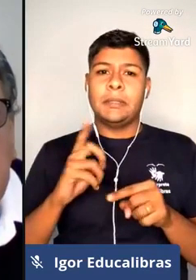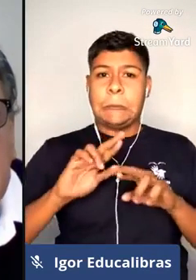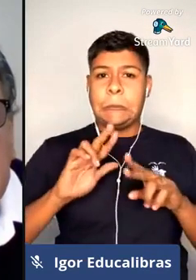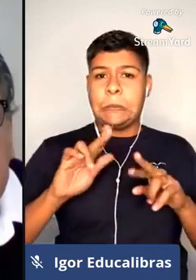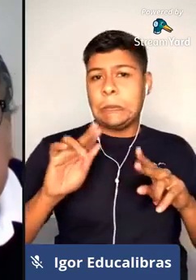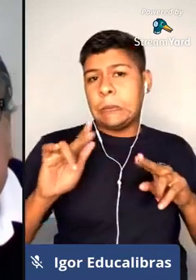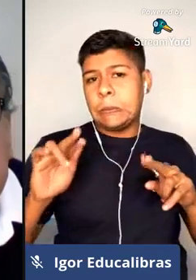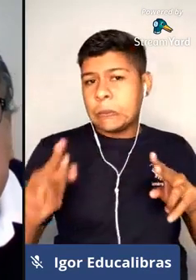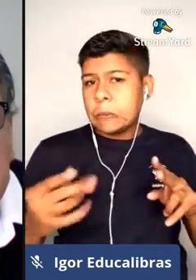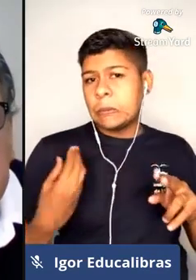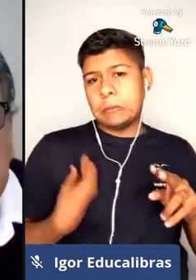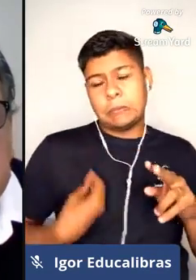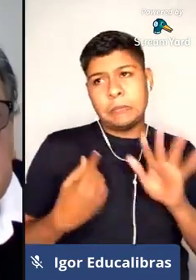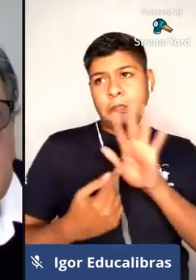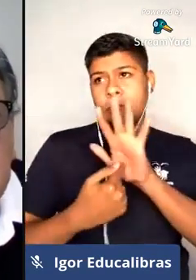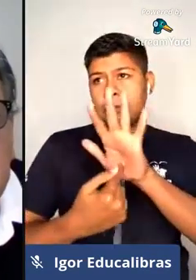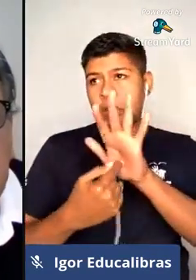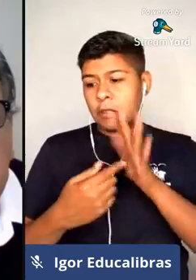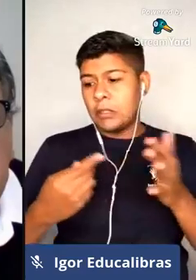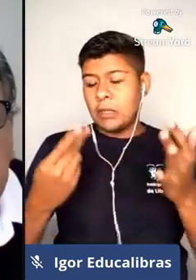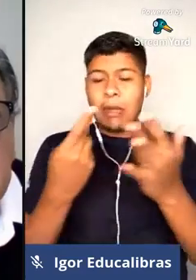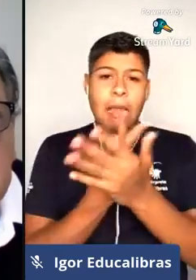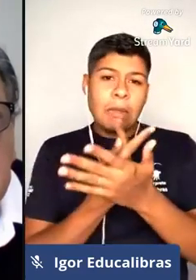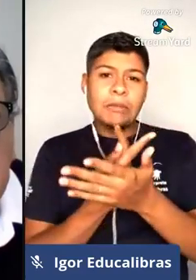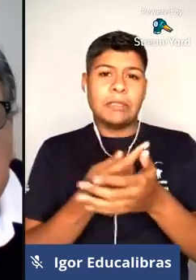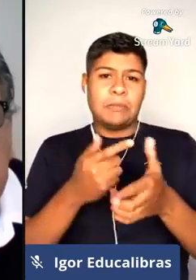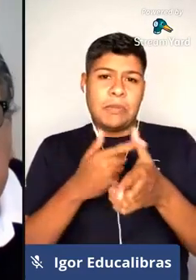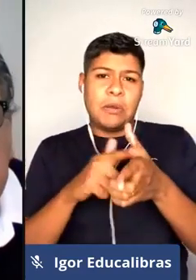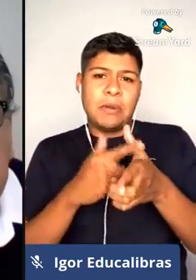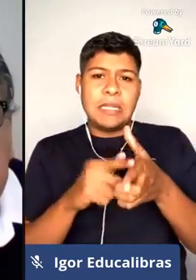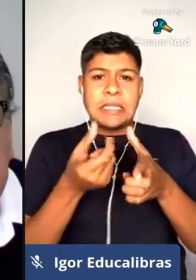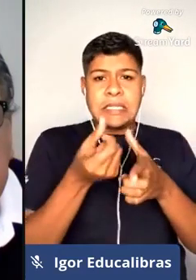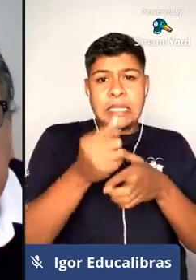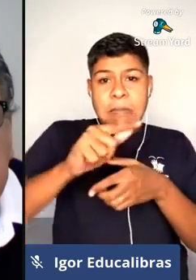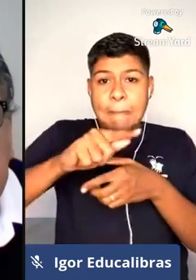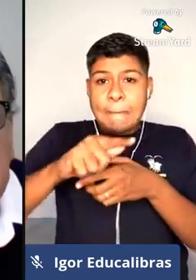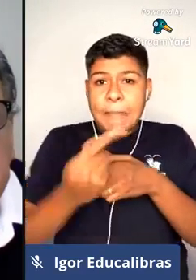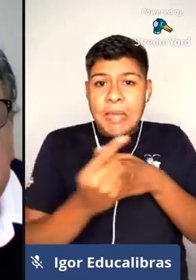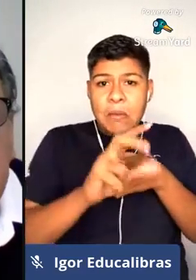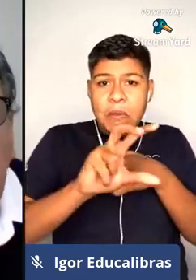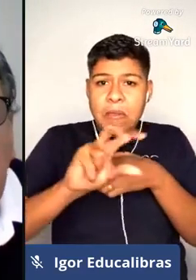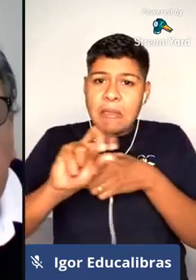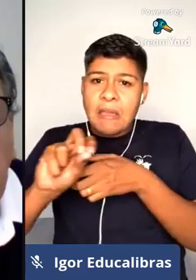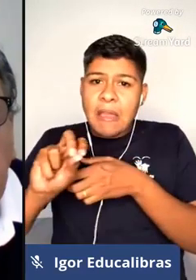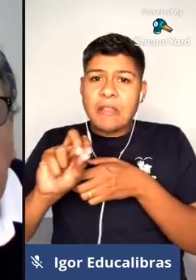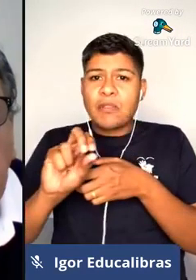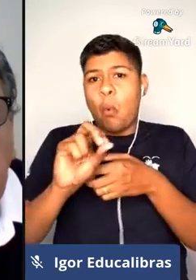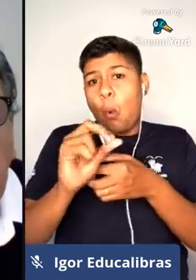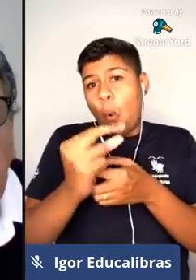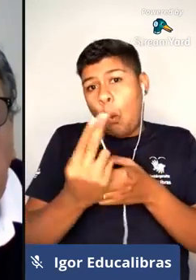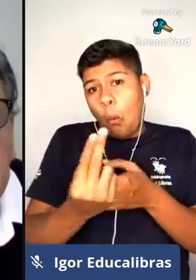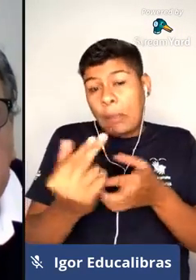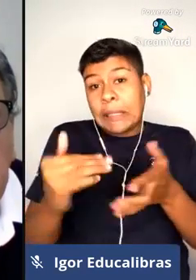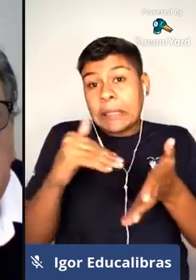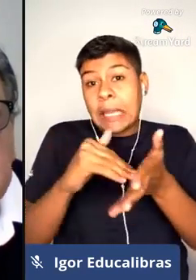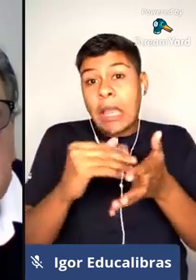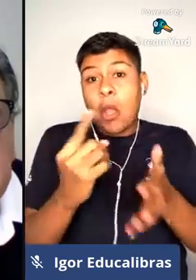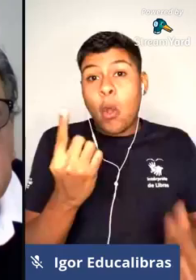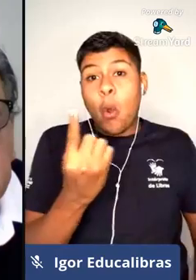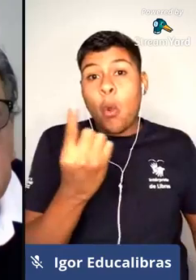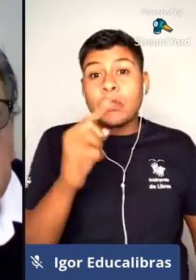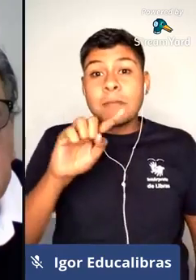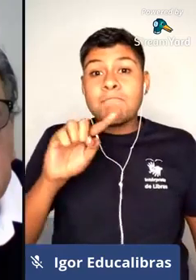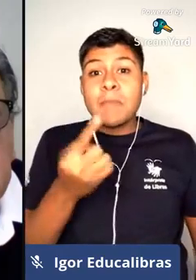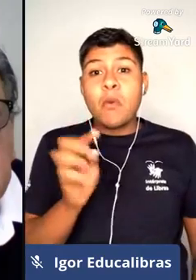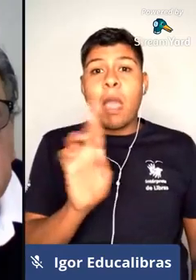que levam a casos mínimos, né, de 6.500 a 10, 11 mil reais por mês para